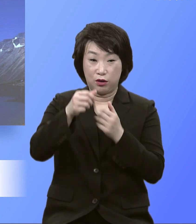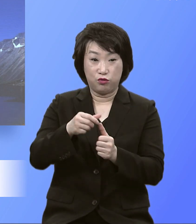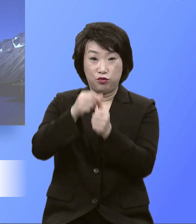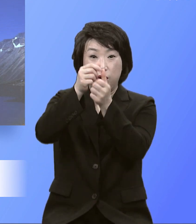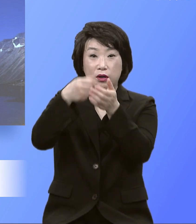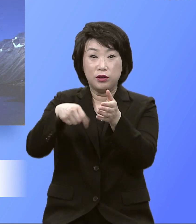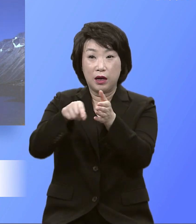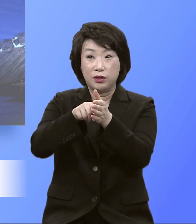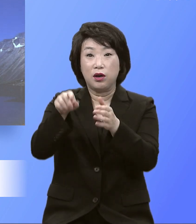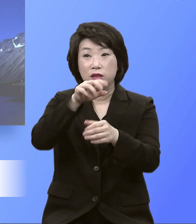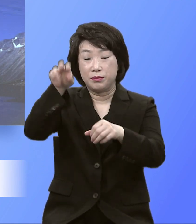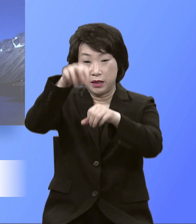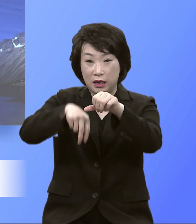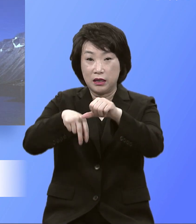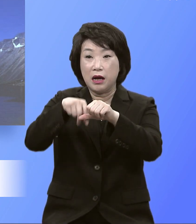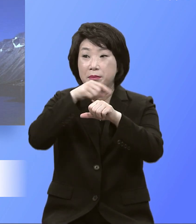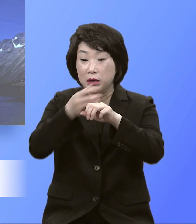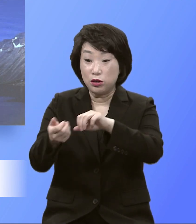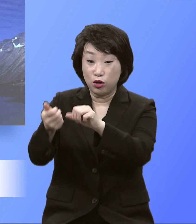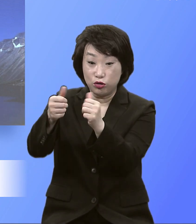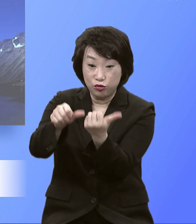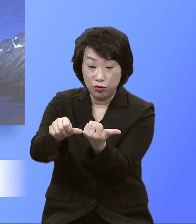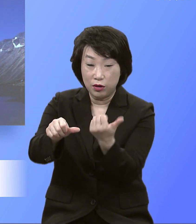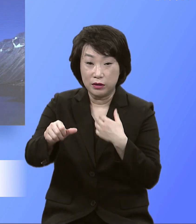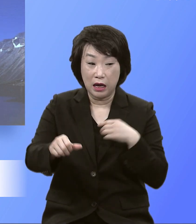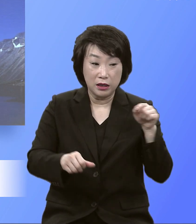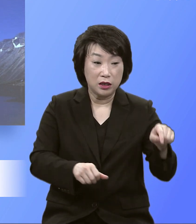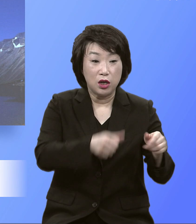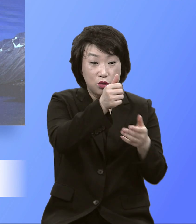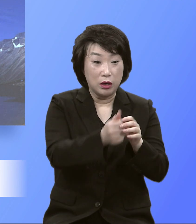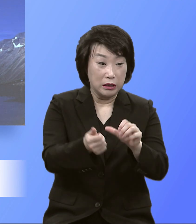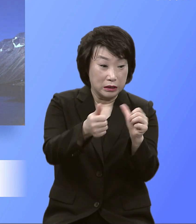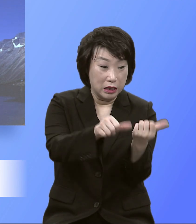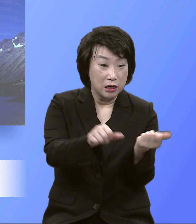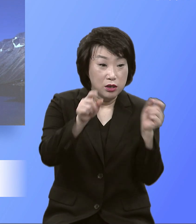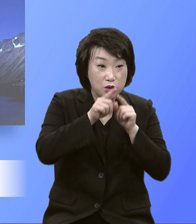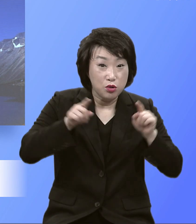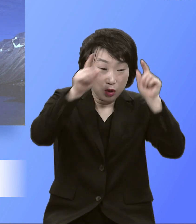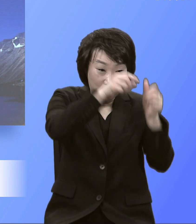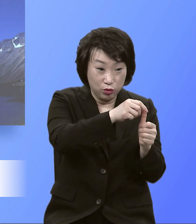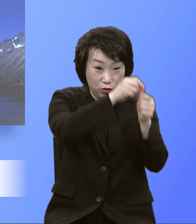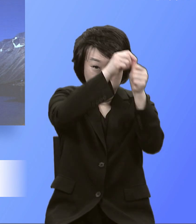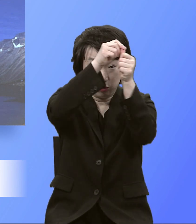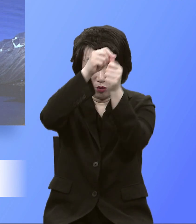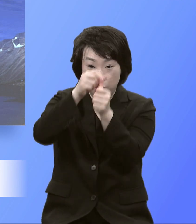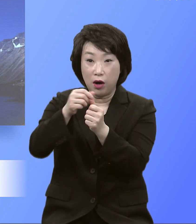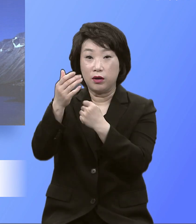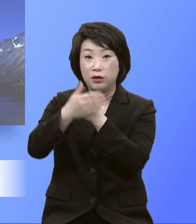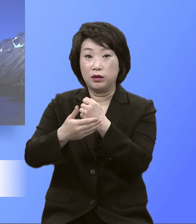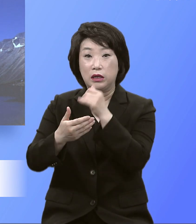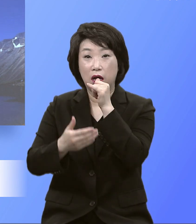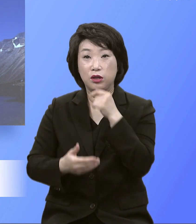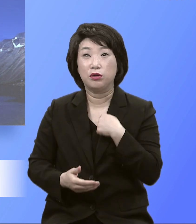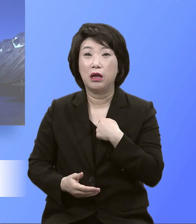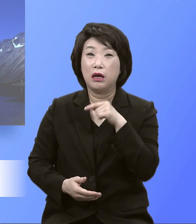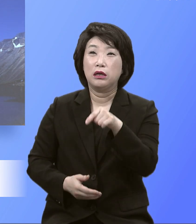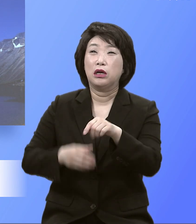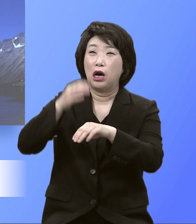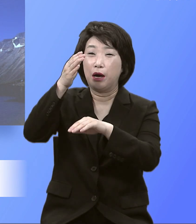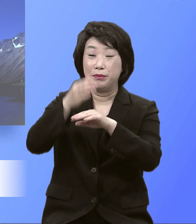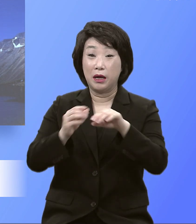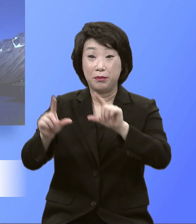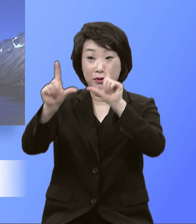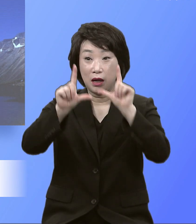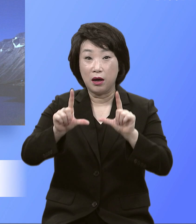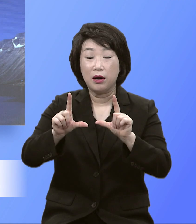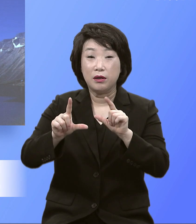위해서 십자가에 피 흘려 죽으셔서 나를 죄와 사망과 지옥에서 구원하신 은혜 감사하며